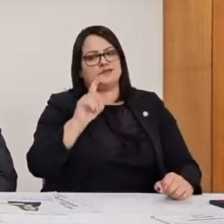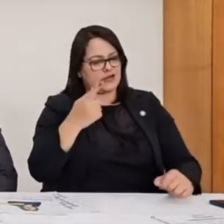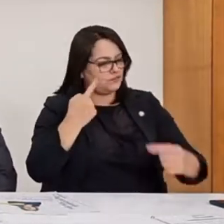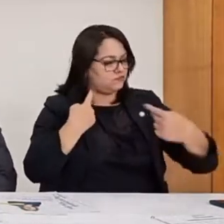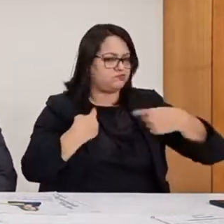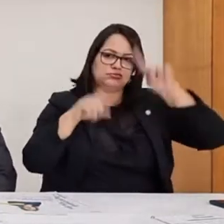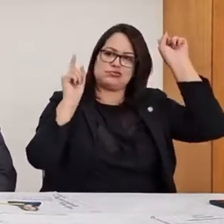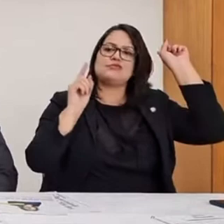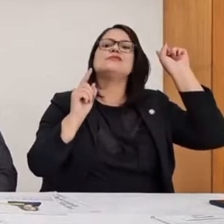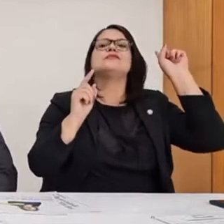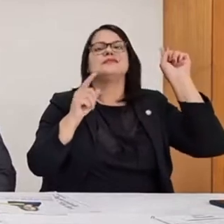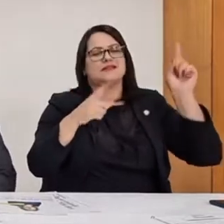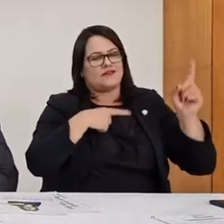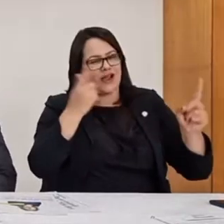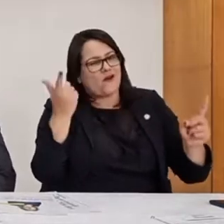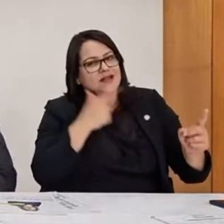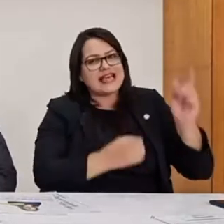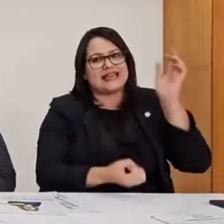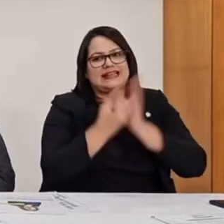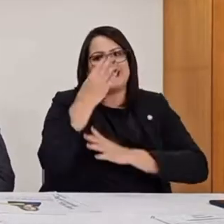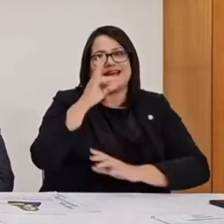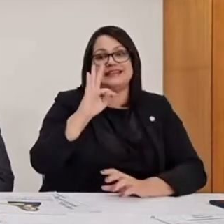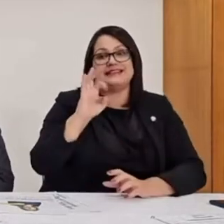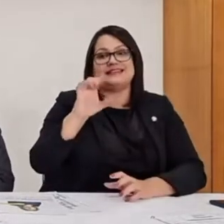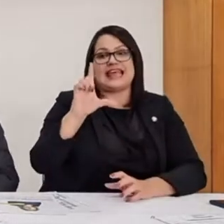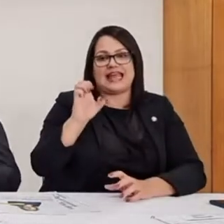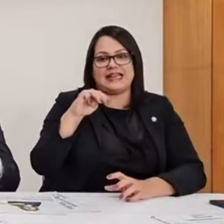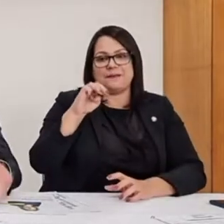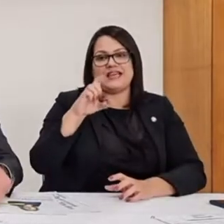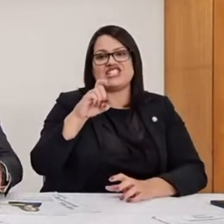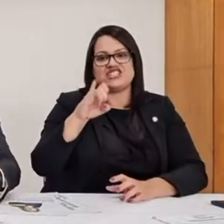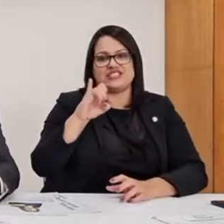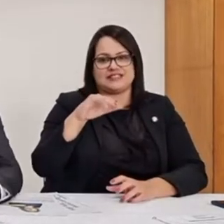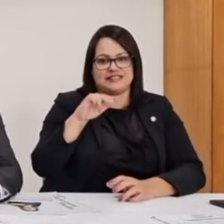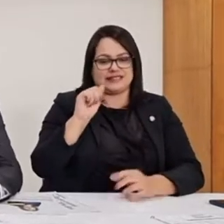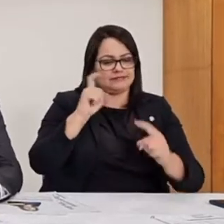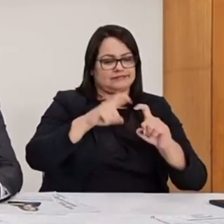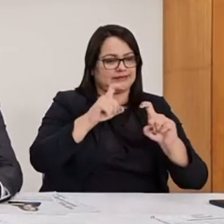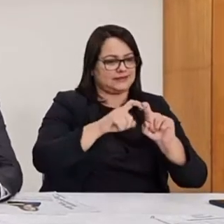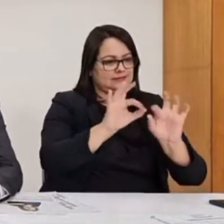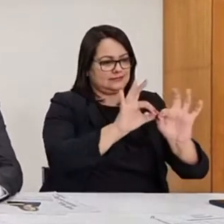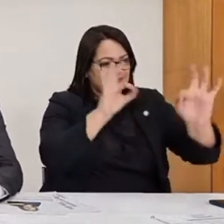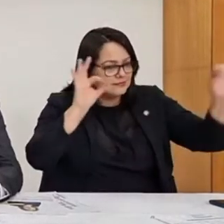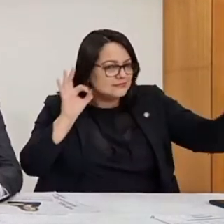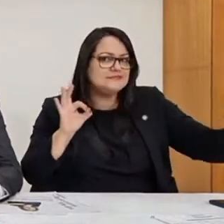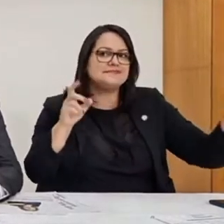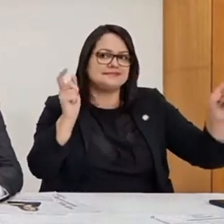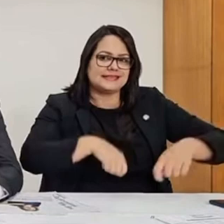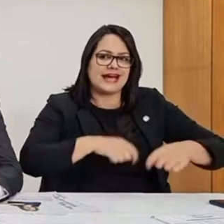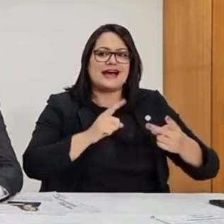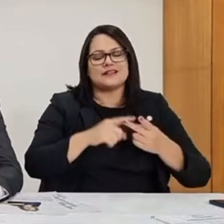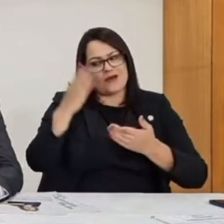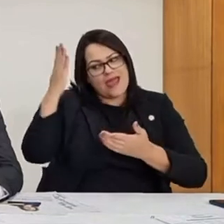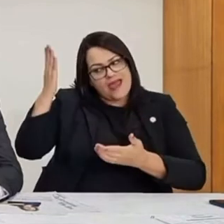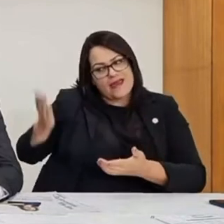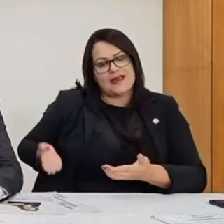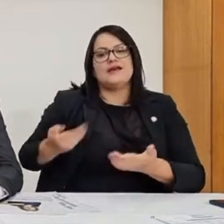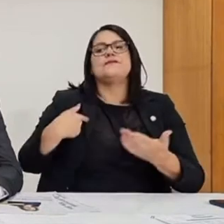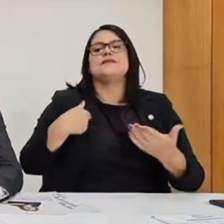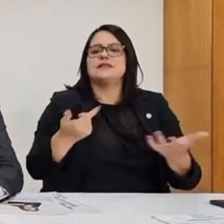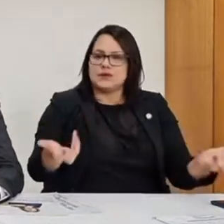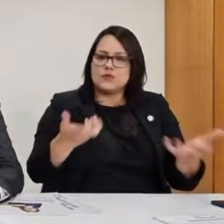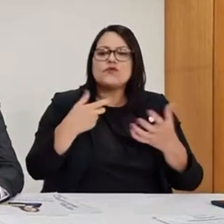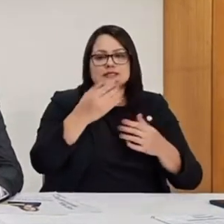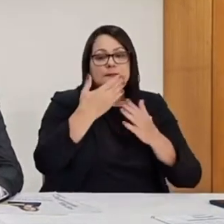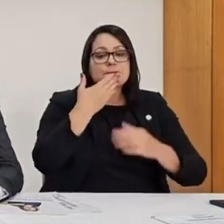ter a telemedicina, a gente vai ter muitas coisas acontecendo. Então isso deve ao presidente Bolsonaro. E eu cumpro aí, presidente, a